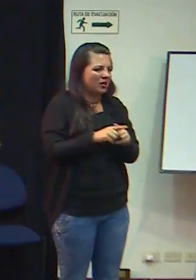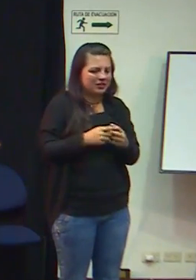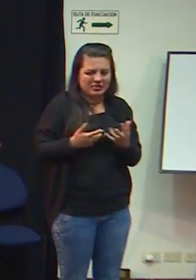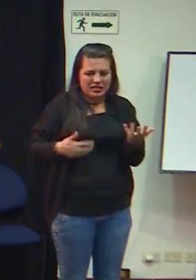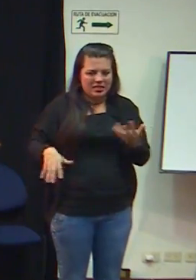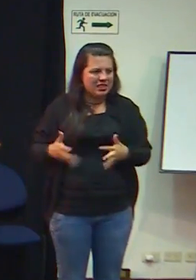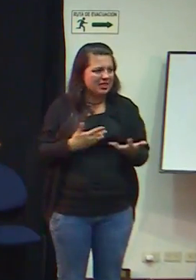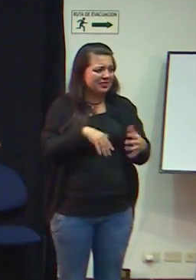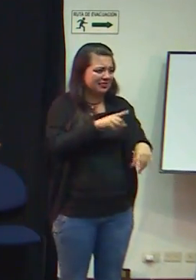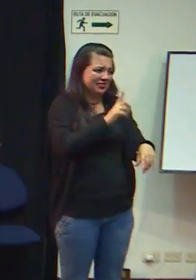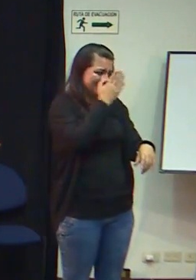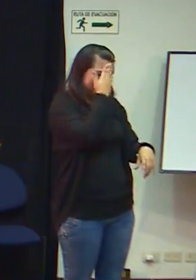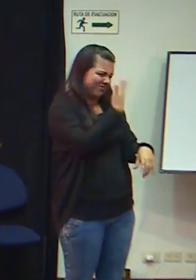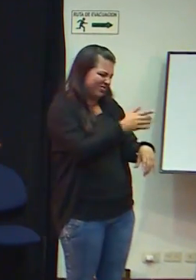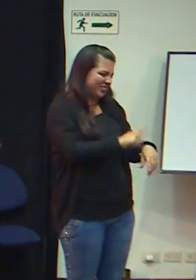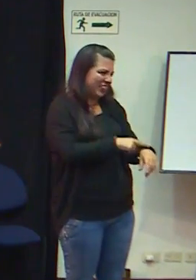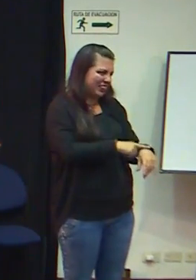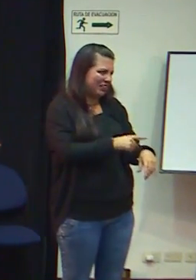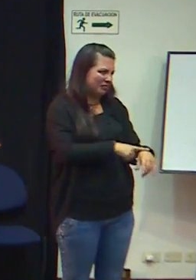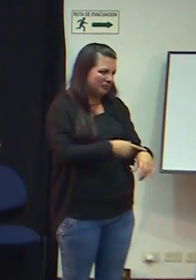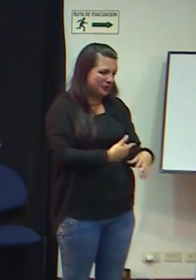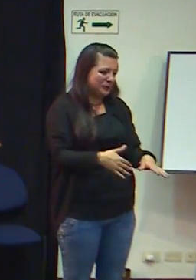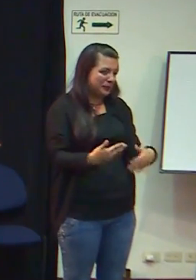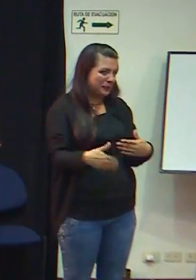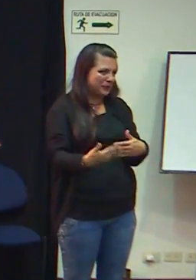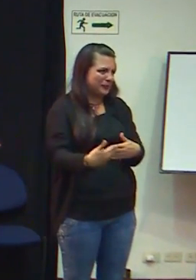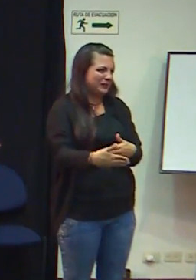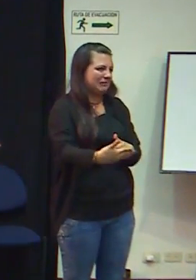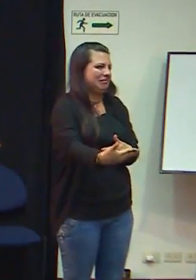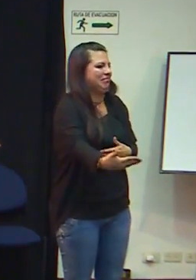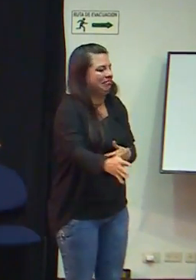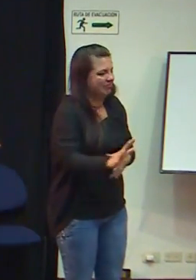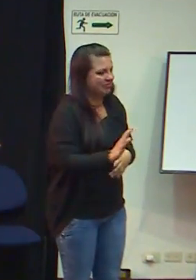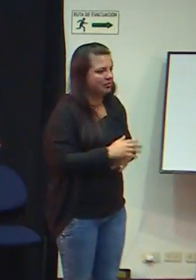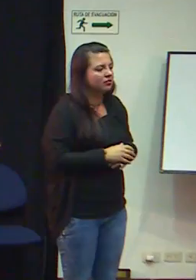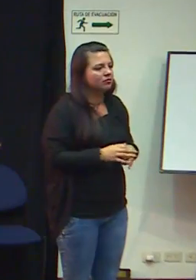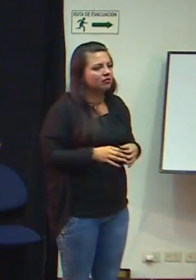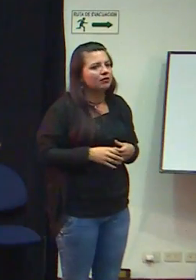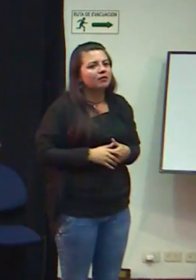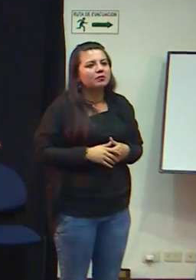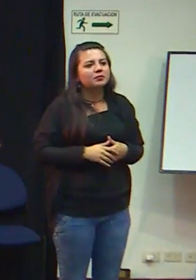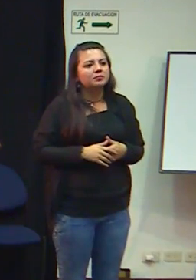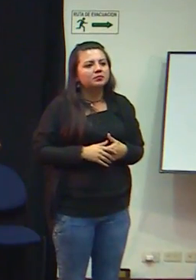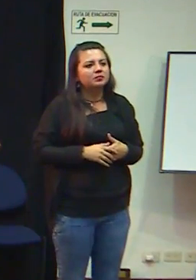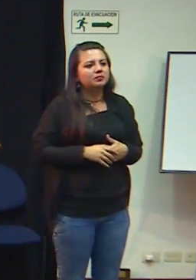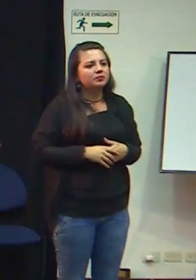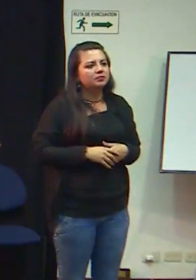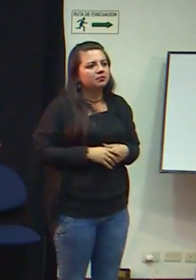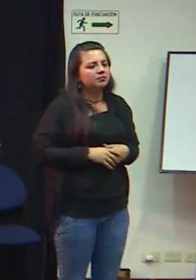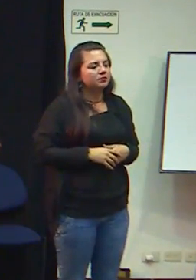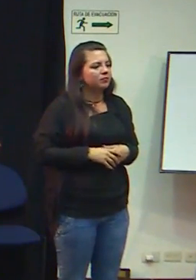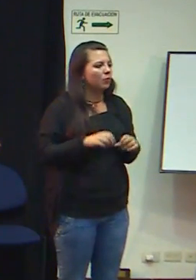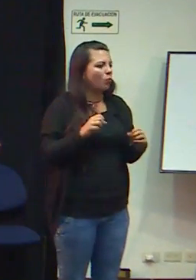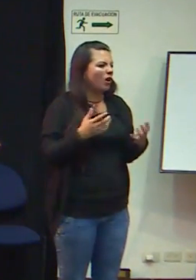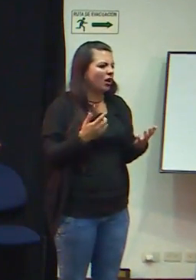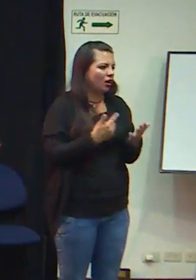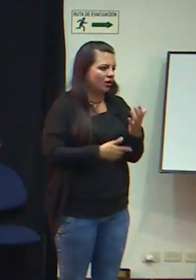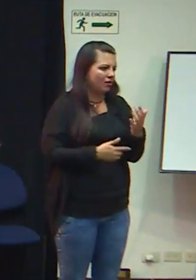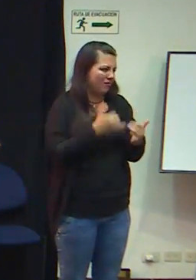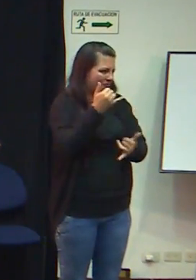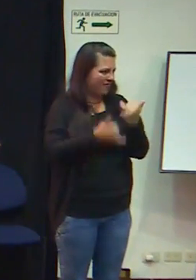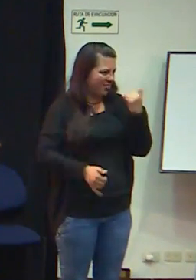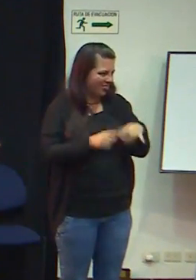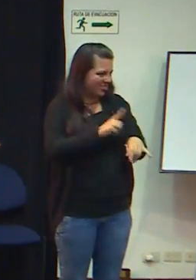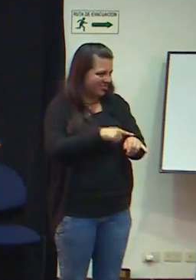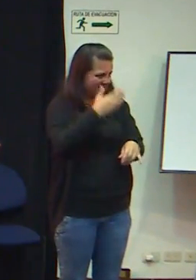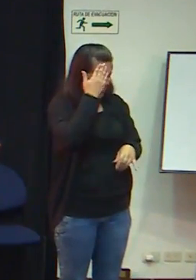mucho y siempre el tiempo se nos va, para que podamos hacer nuestro último momento